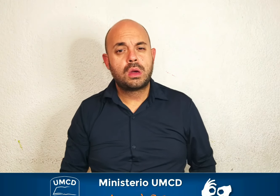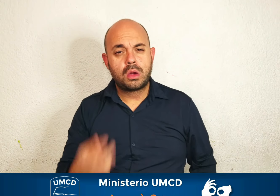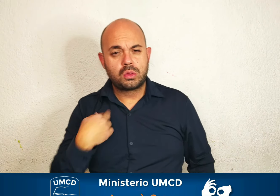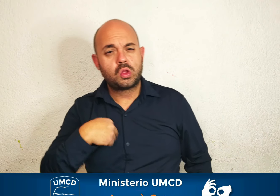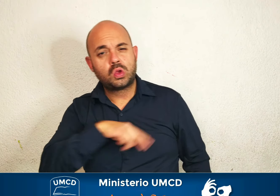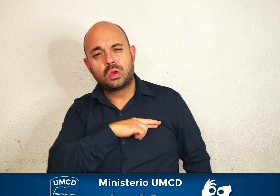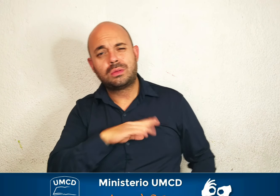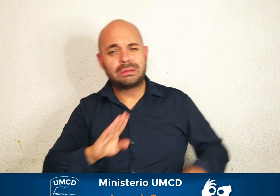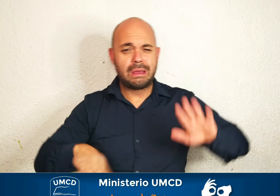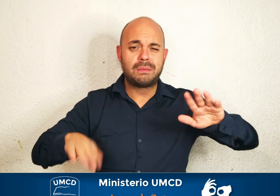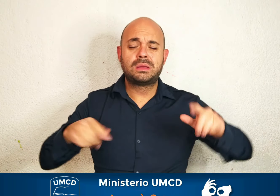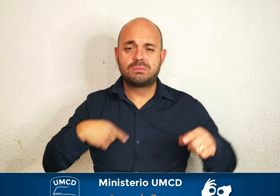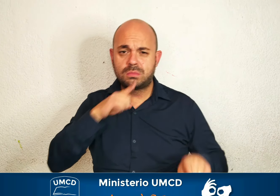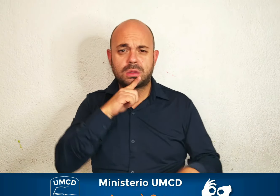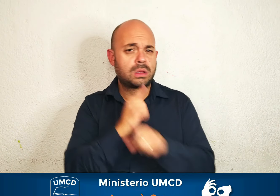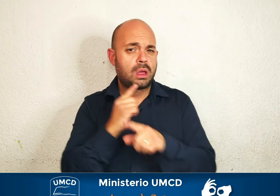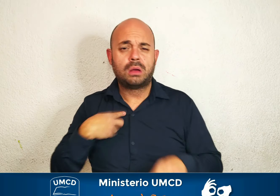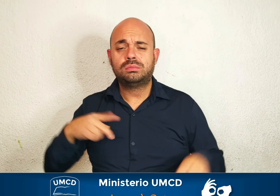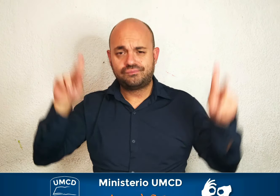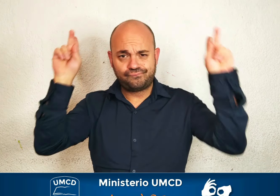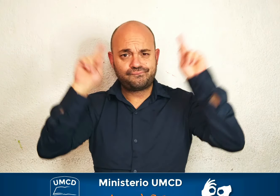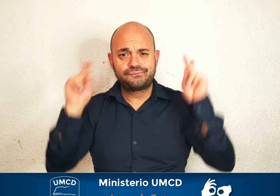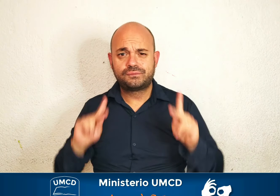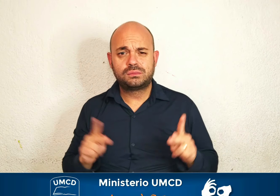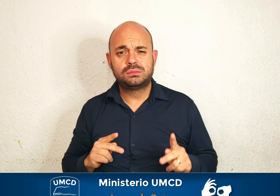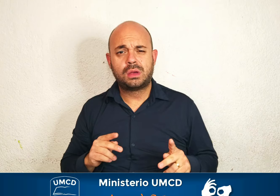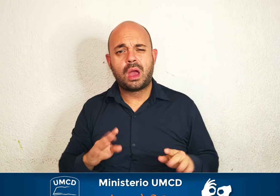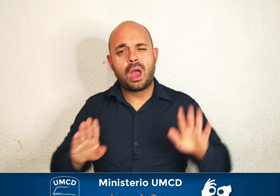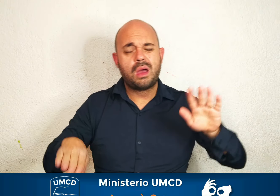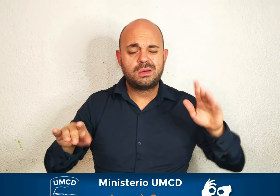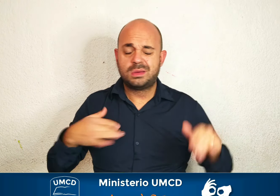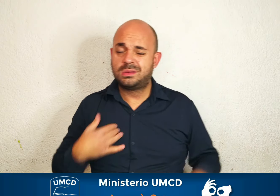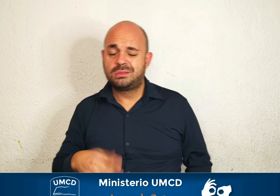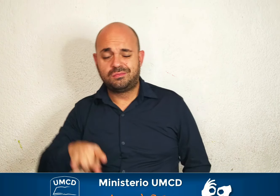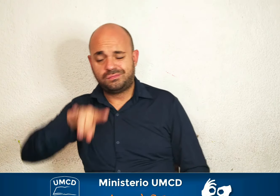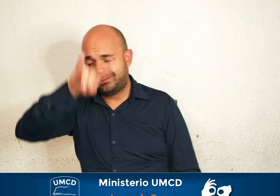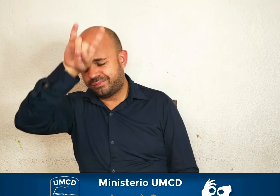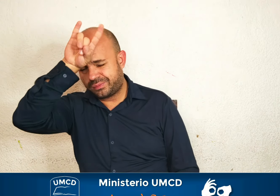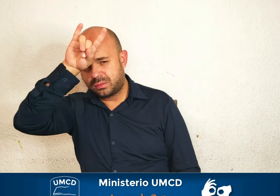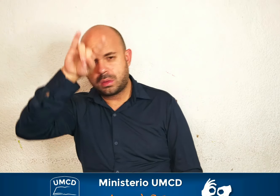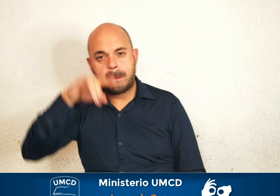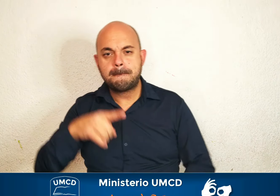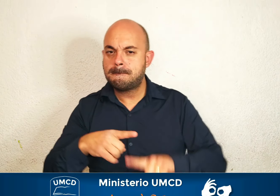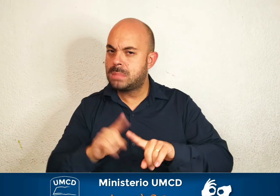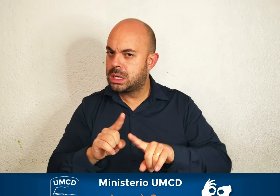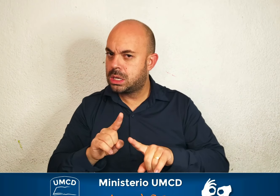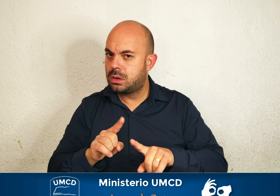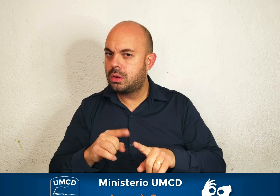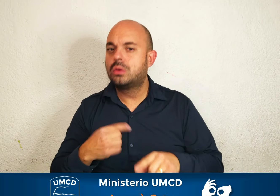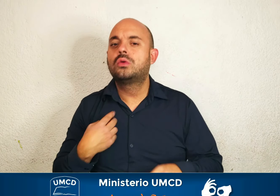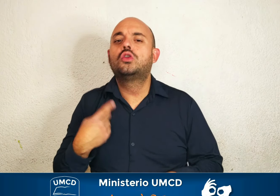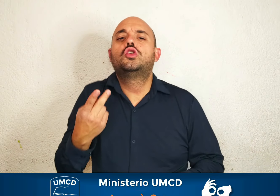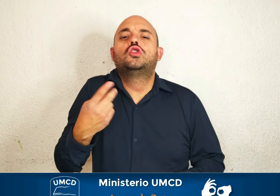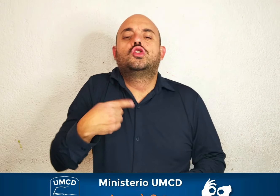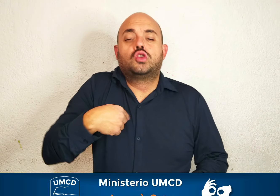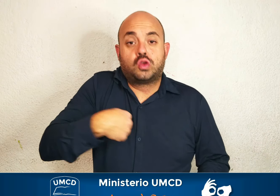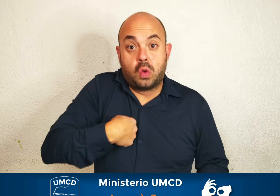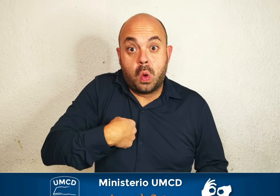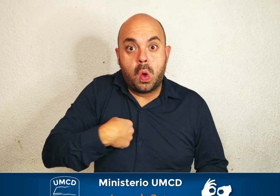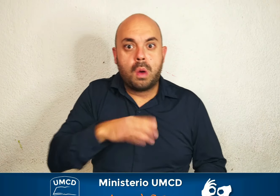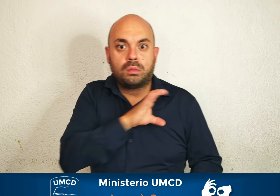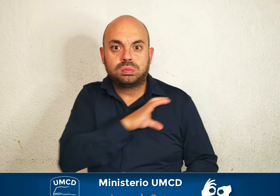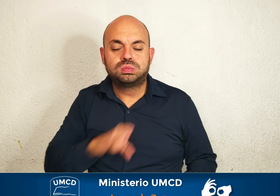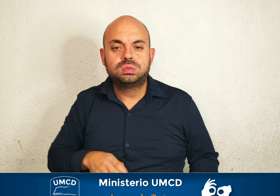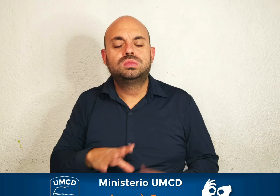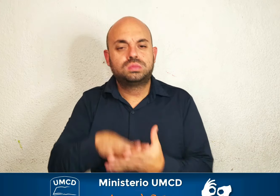de nosotros podemos ser pecadores y muchos podrán hacer mucho daño. Por eso no implica que yo no pueda amarle. El